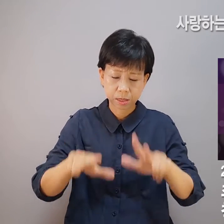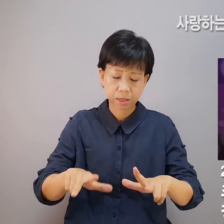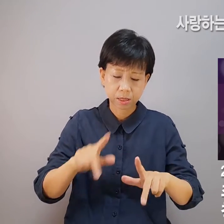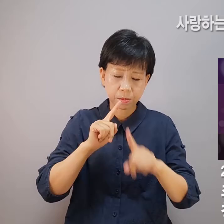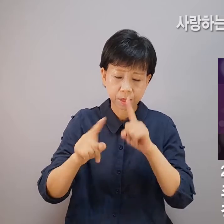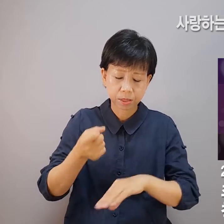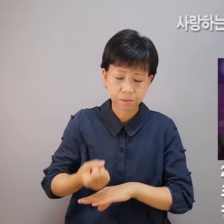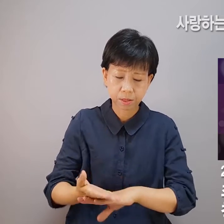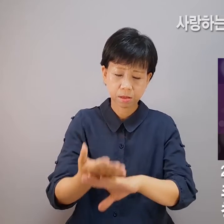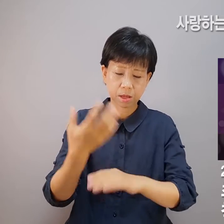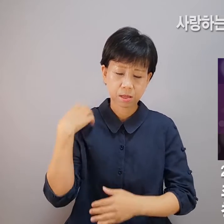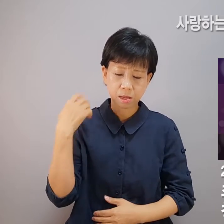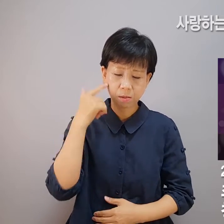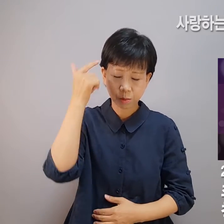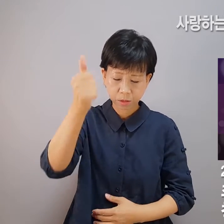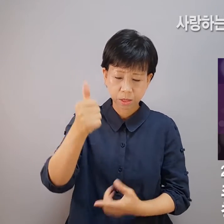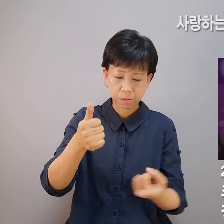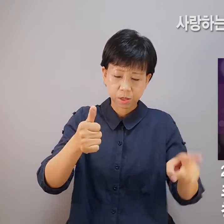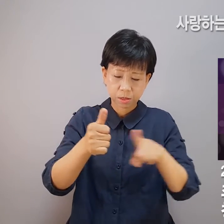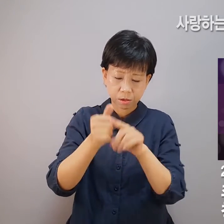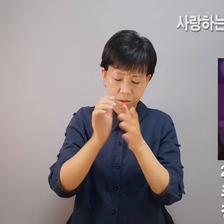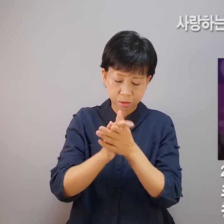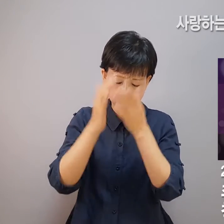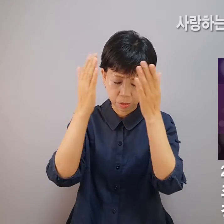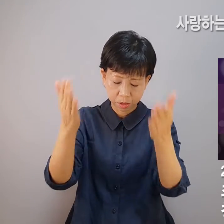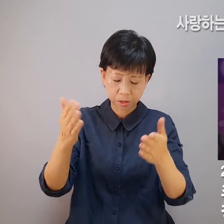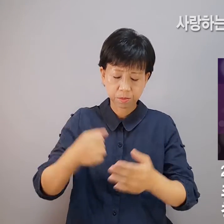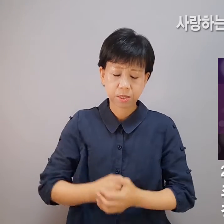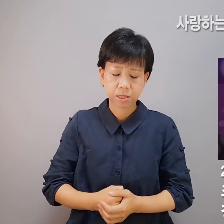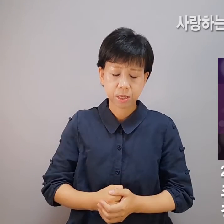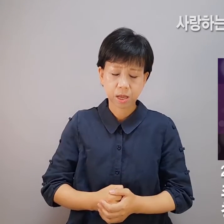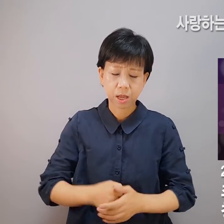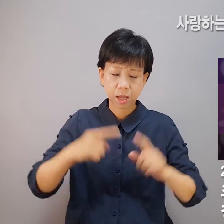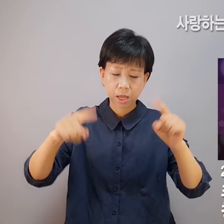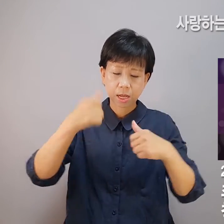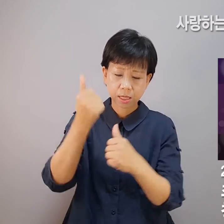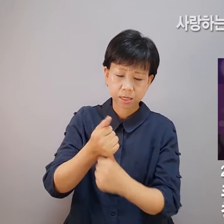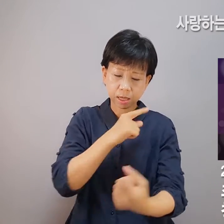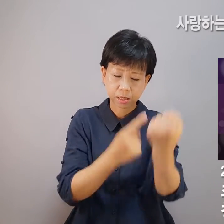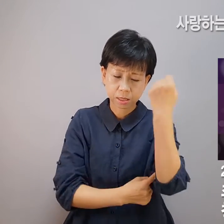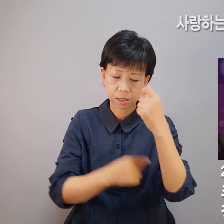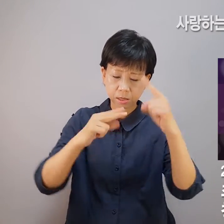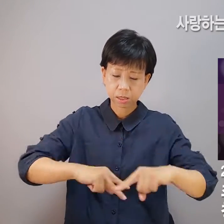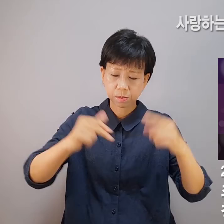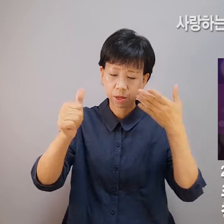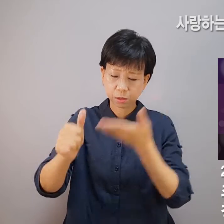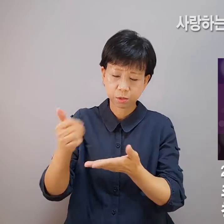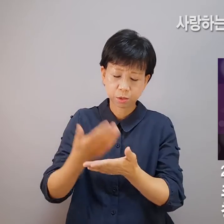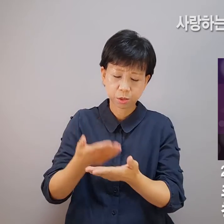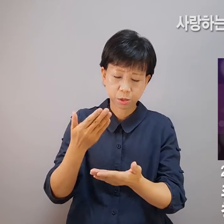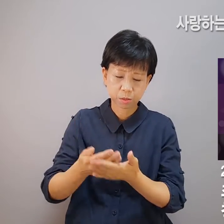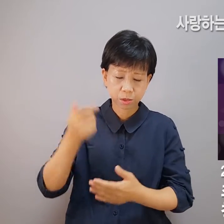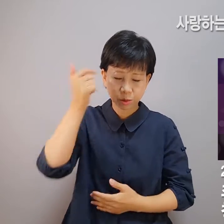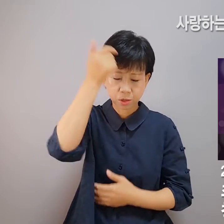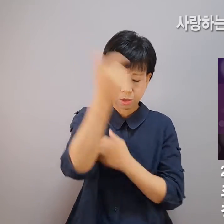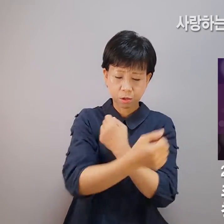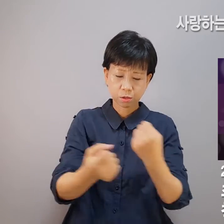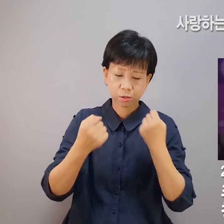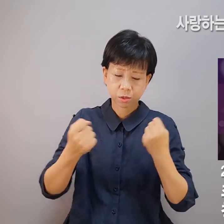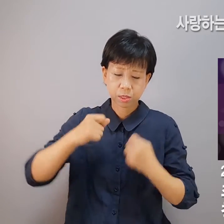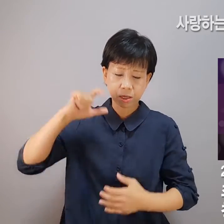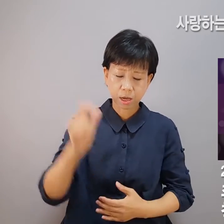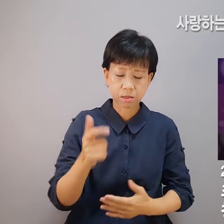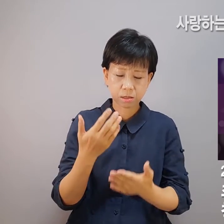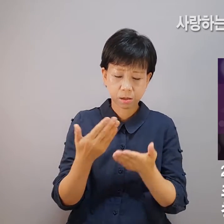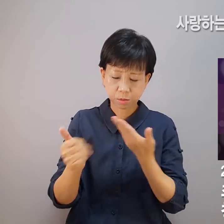전하시는 담임 목사님을 위해 기도합니다. 엘리사 영감의 7배를 더하시고 영육 간의 강건함을 주시고 말씀 듣는